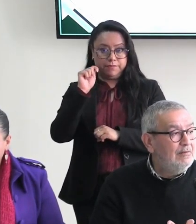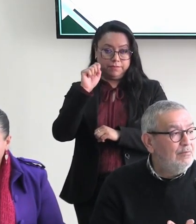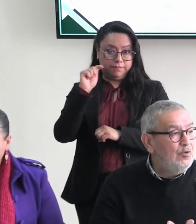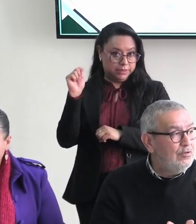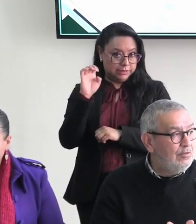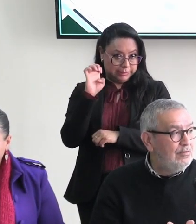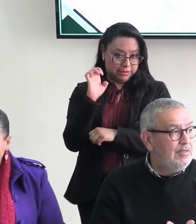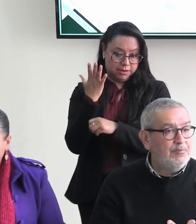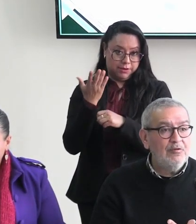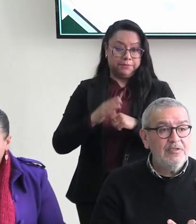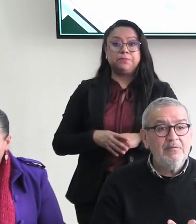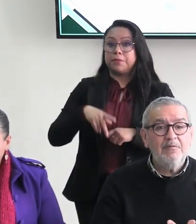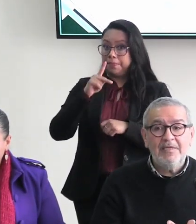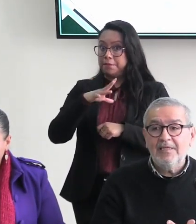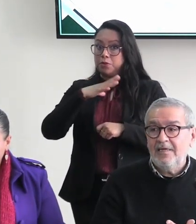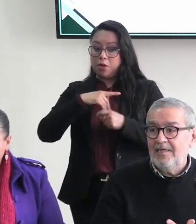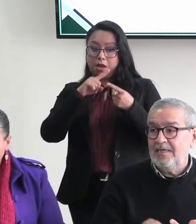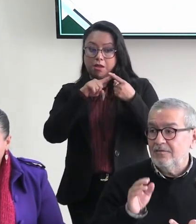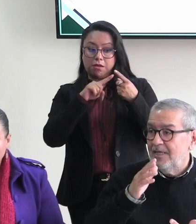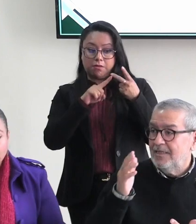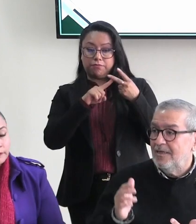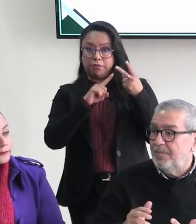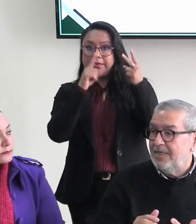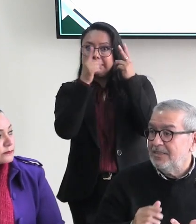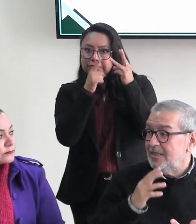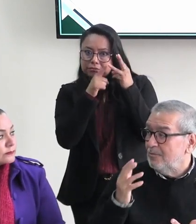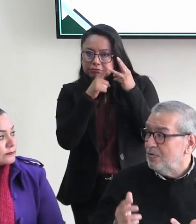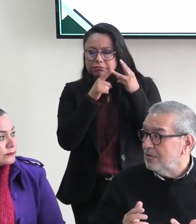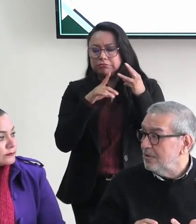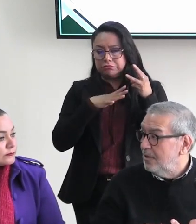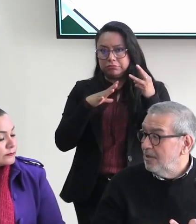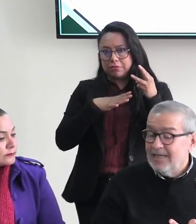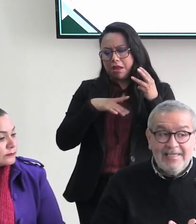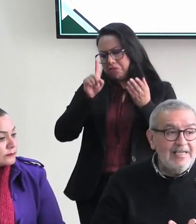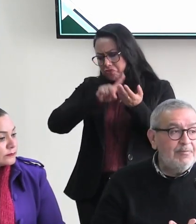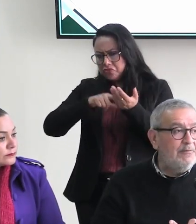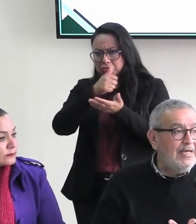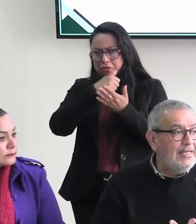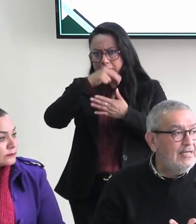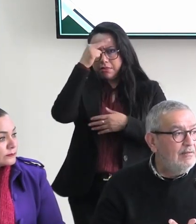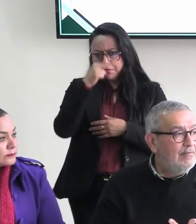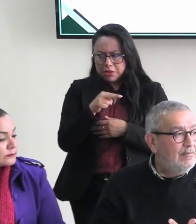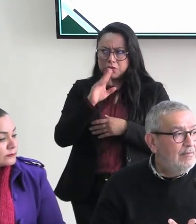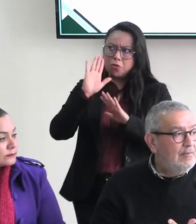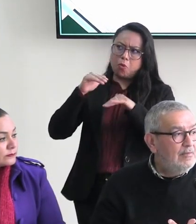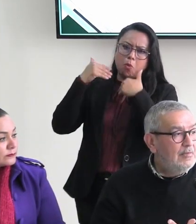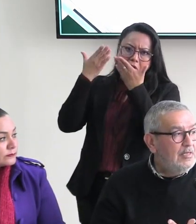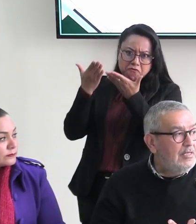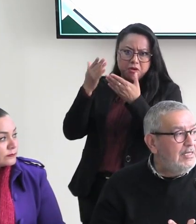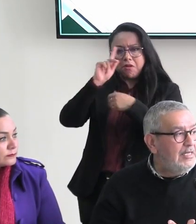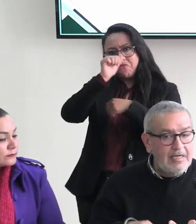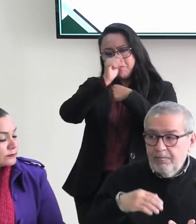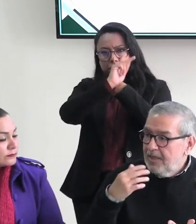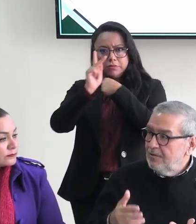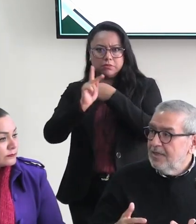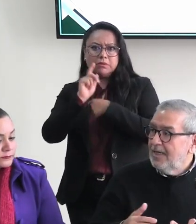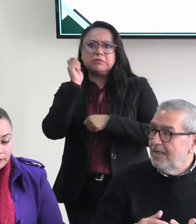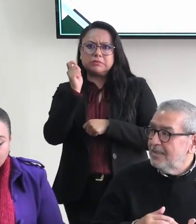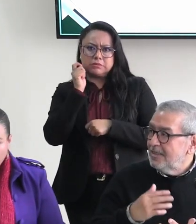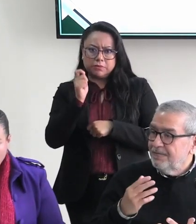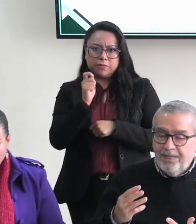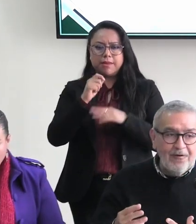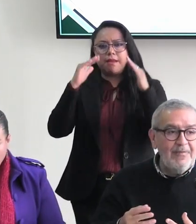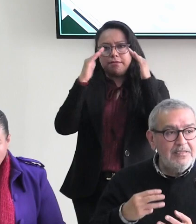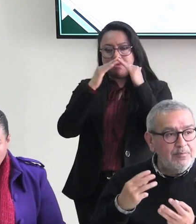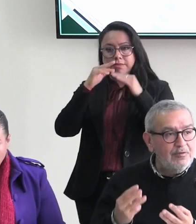tercer modo de producir vivienda en la ciudad y en el país y en el mundo, que es la privada. Y qué bueno que